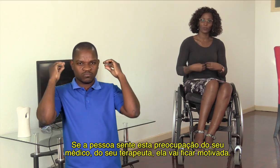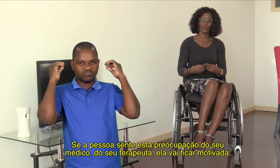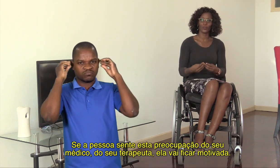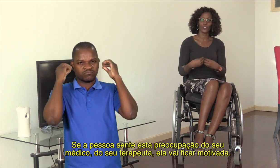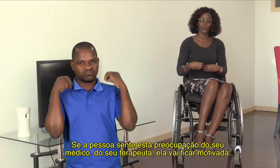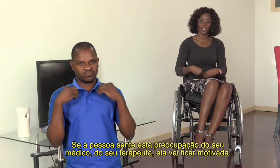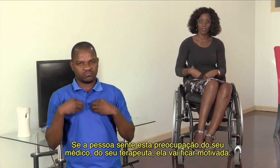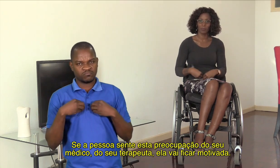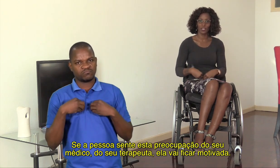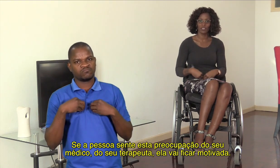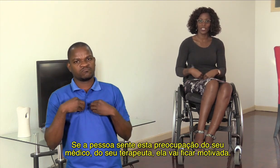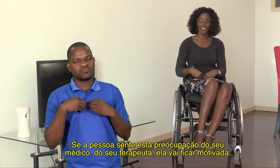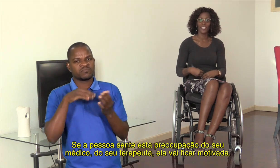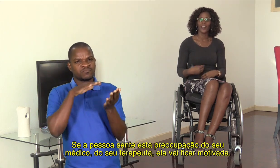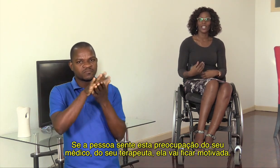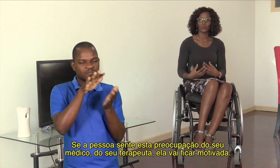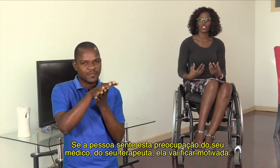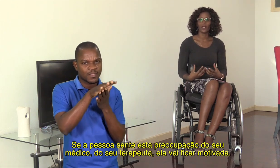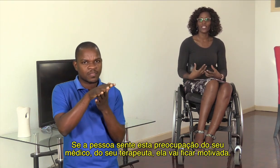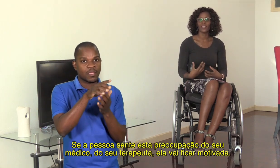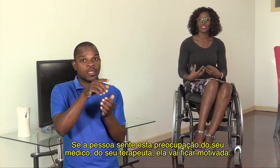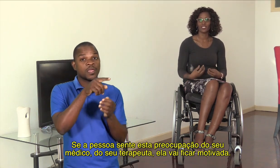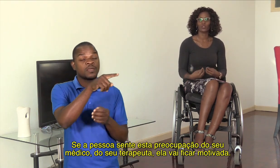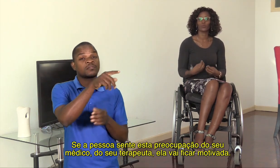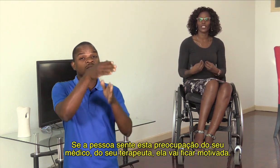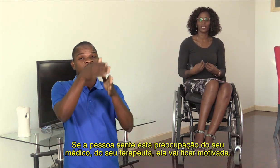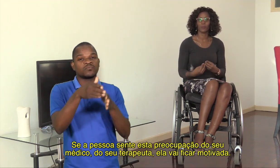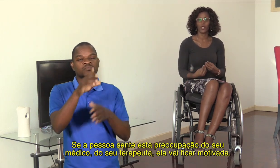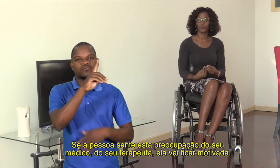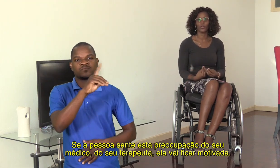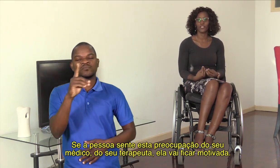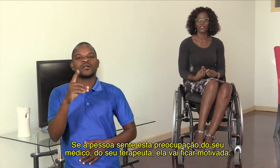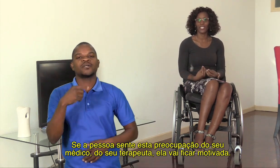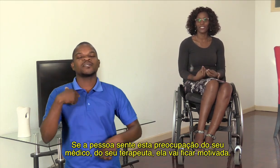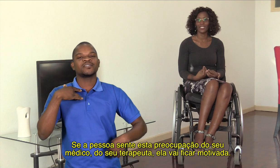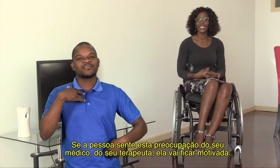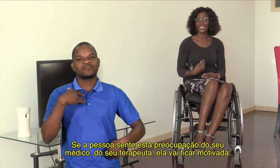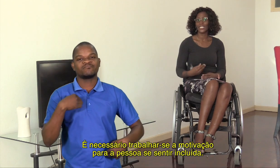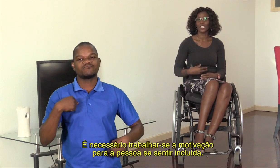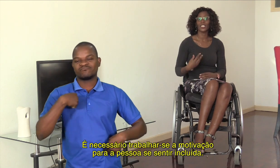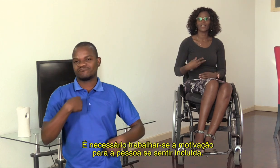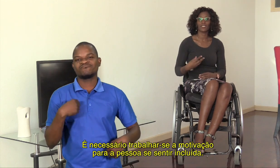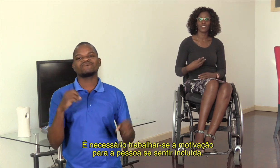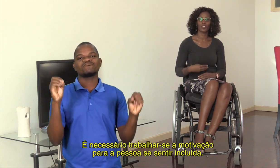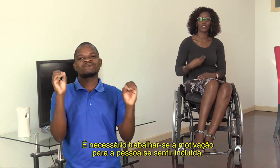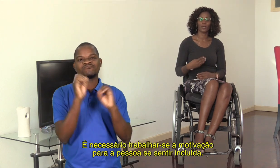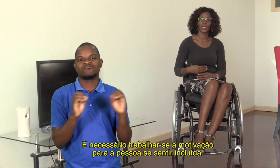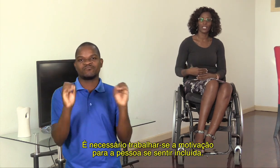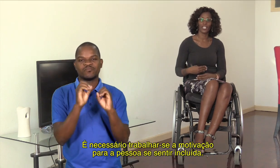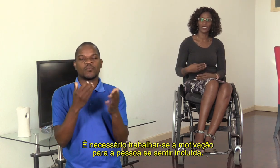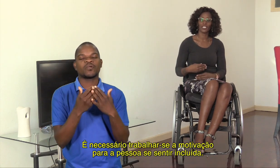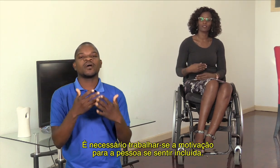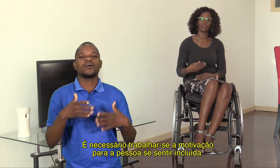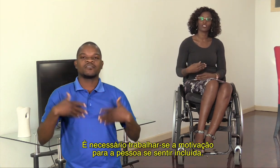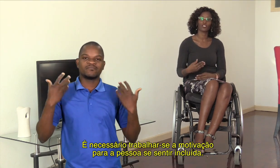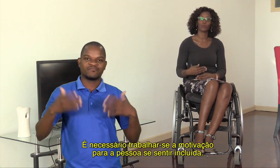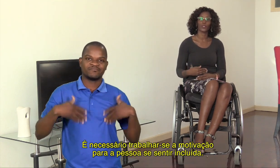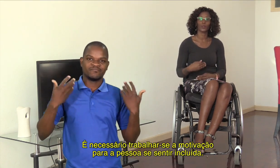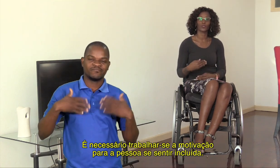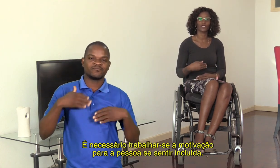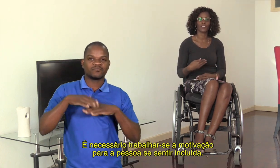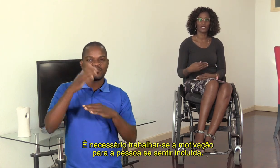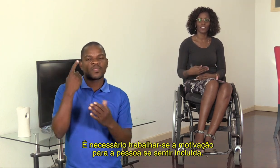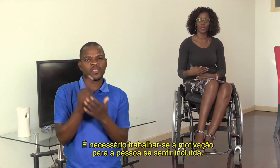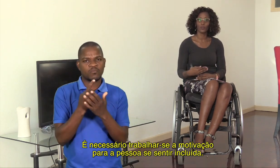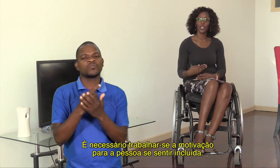médico ou do seu terapeuta a pessoa já vai sentir-se um bocadinho mais motivada então é necessário trabalhar naquilo que diz